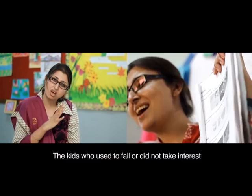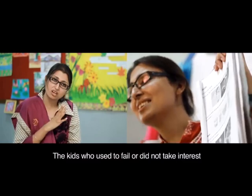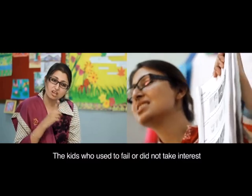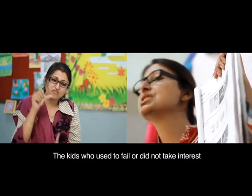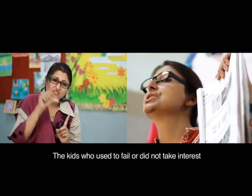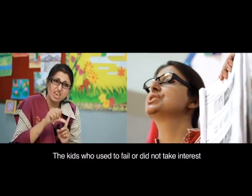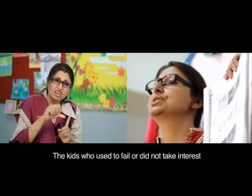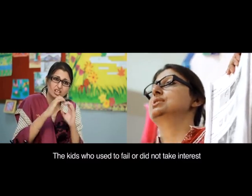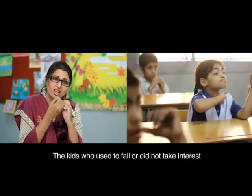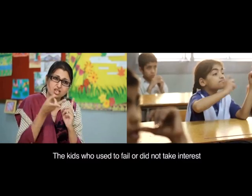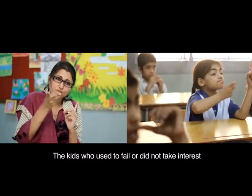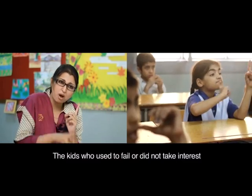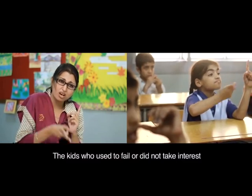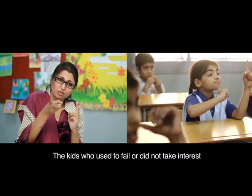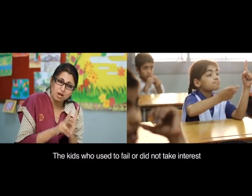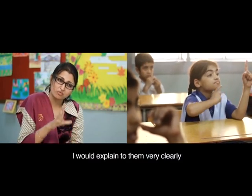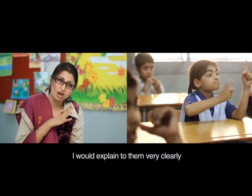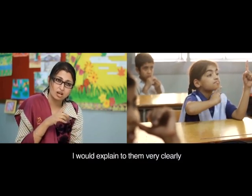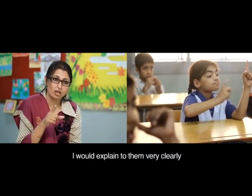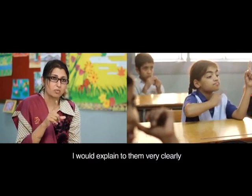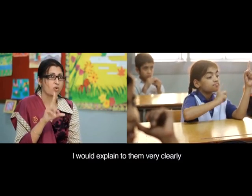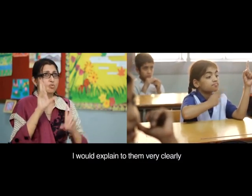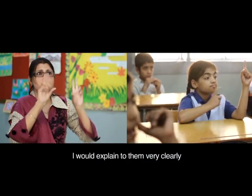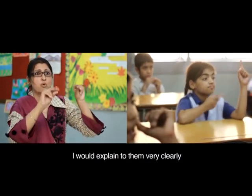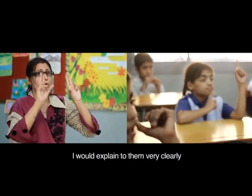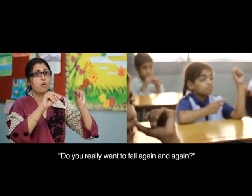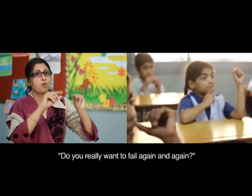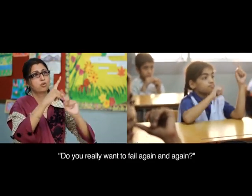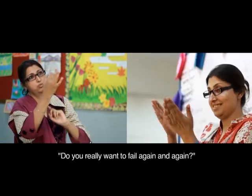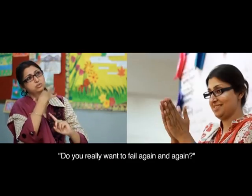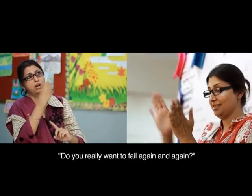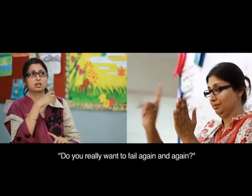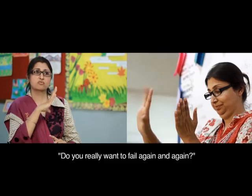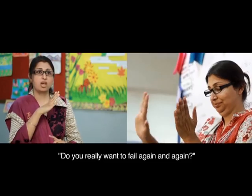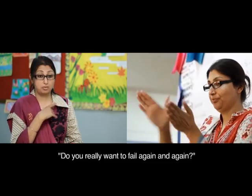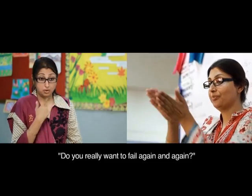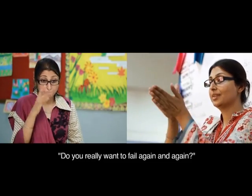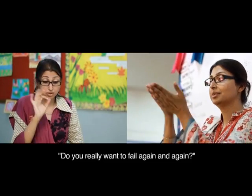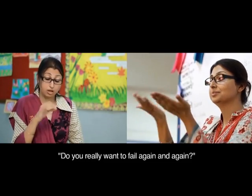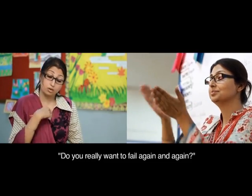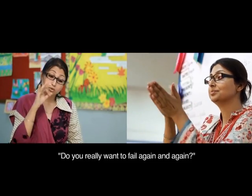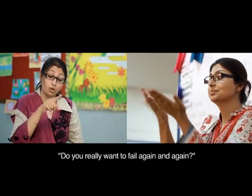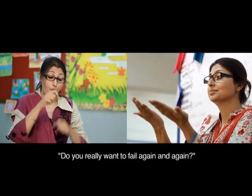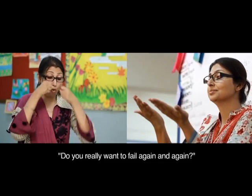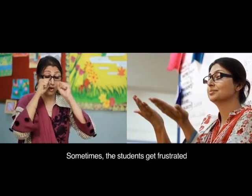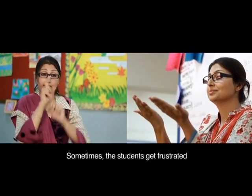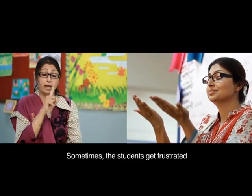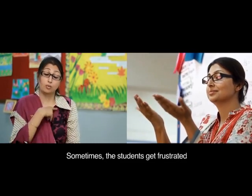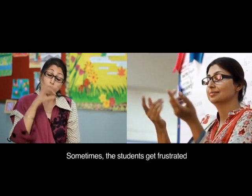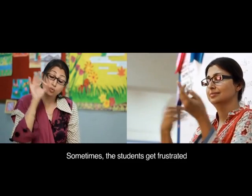या पढ़ाई में दिलचस्पी नहीं लेते थे, मैंने उनको बहुत समझाया कि आपको बार बार फेल होना अच्छा लगता है क्या। मैं कभी भी गुस्सा भी